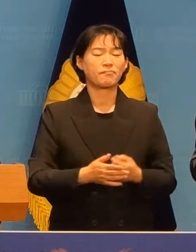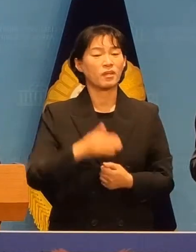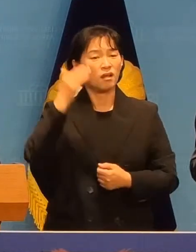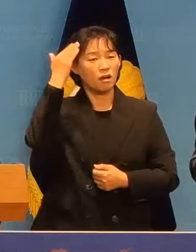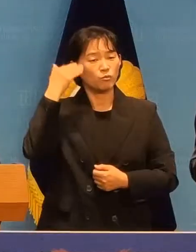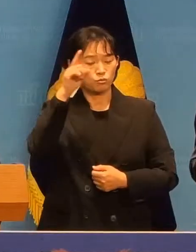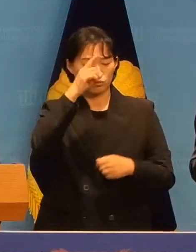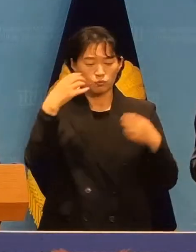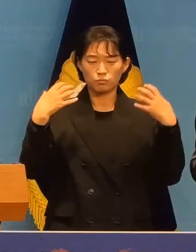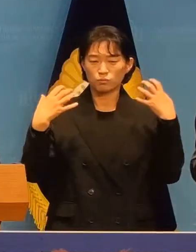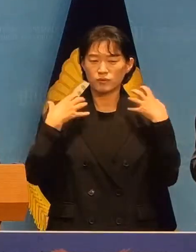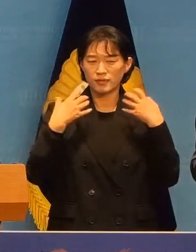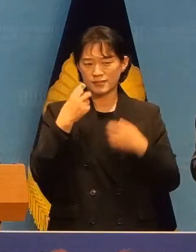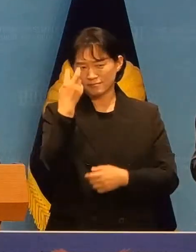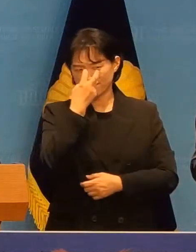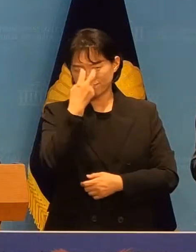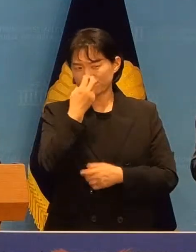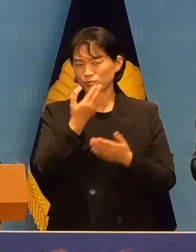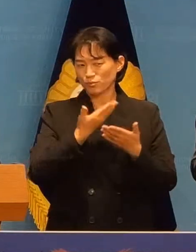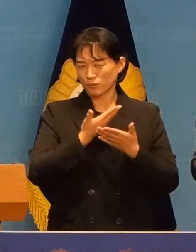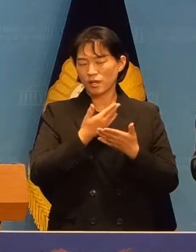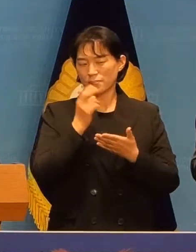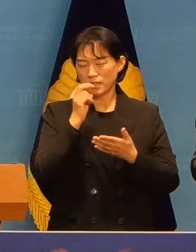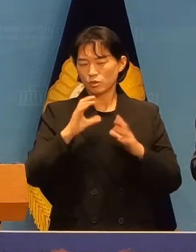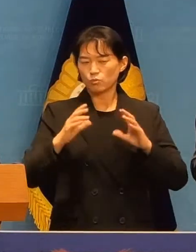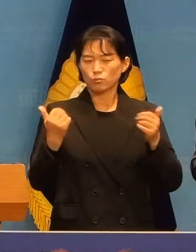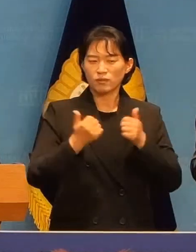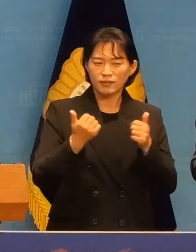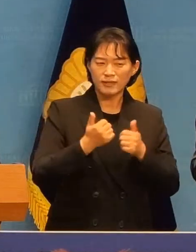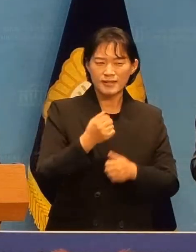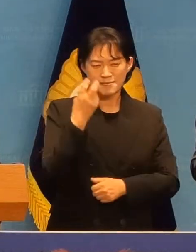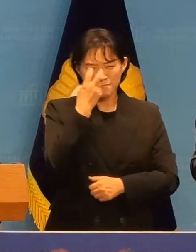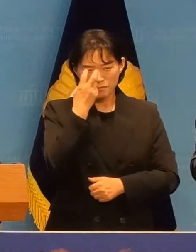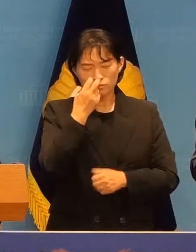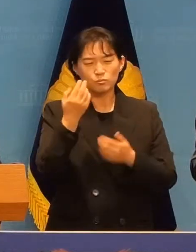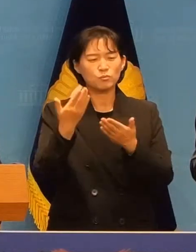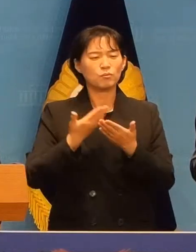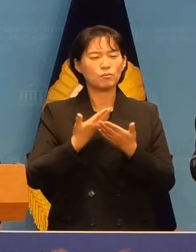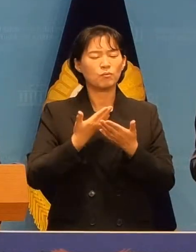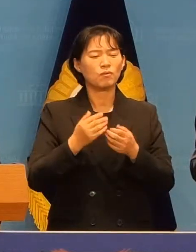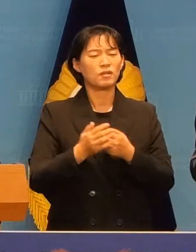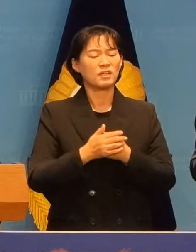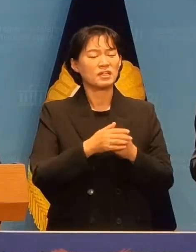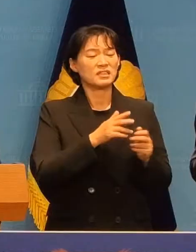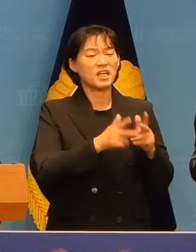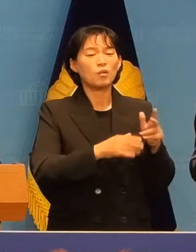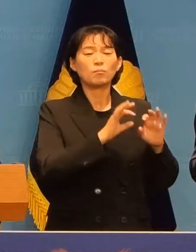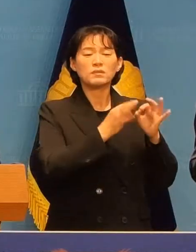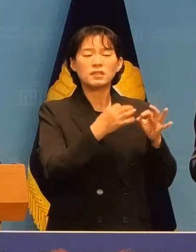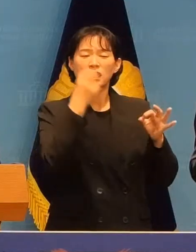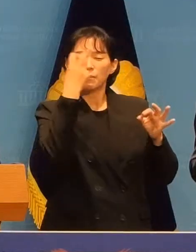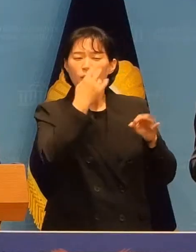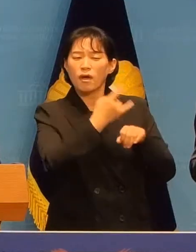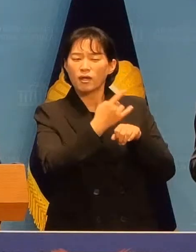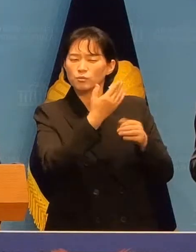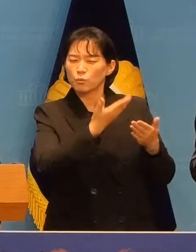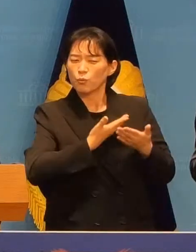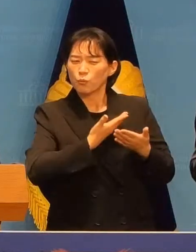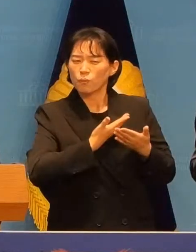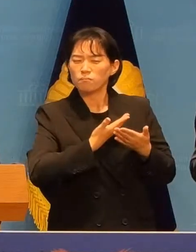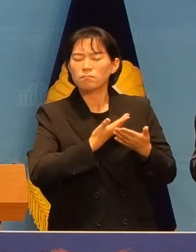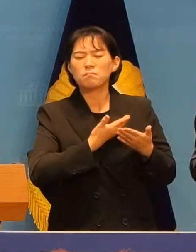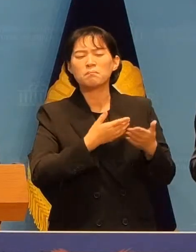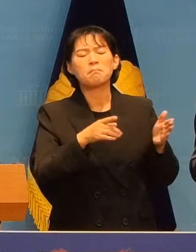대한민국 정부가 감시해주겠지, 국회가 지켜주겠지, 산업은행이 감독해주겠지, 그